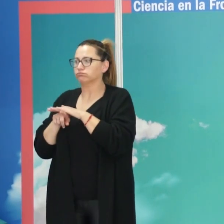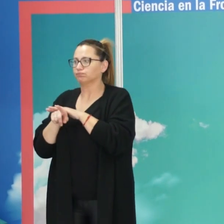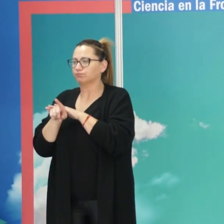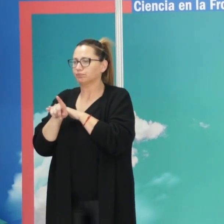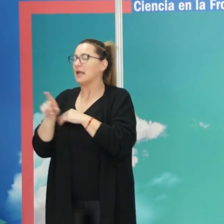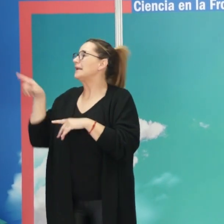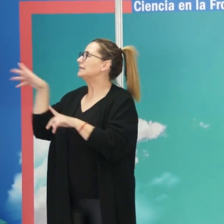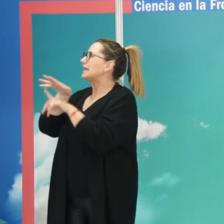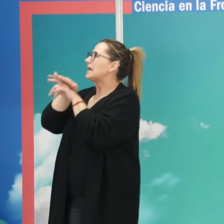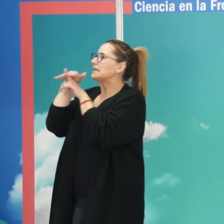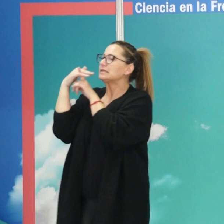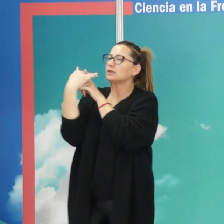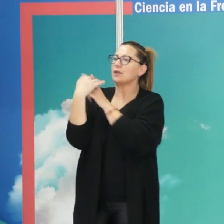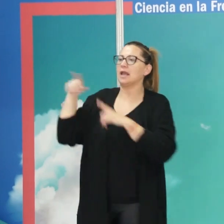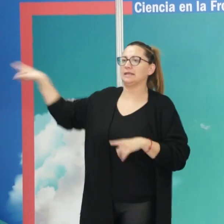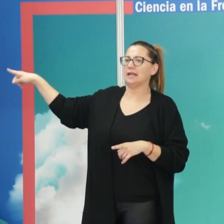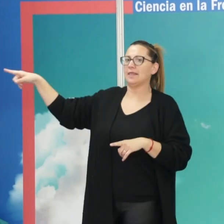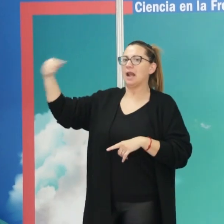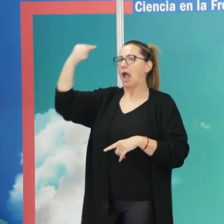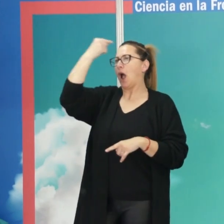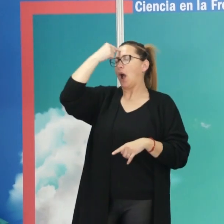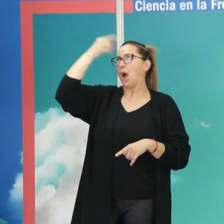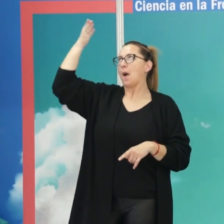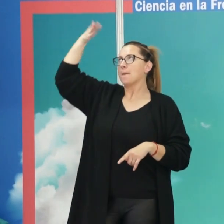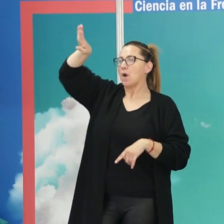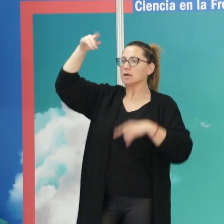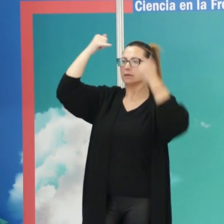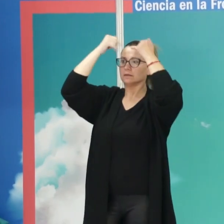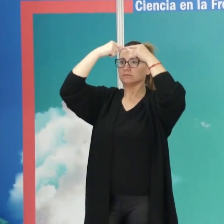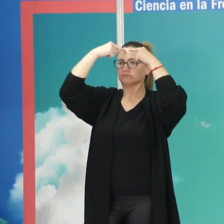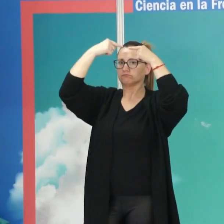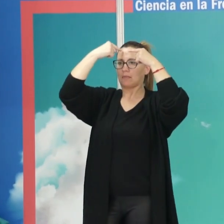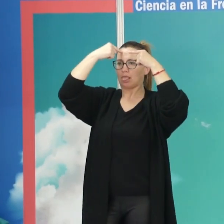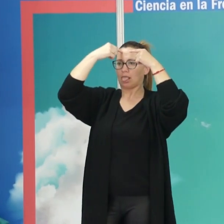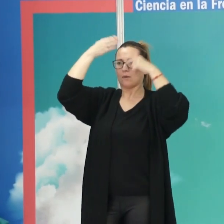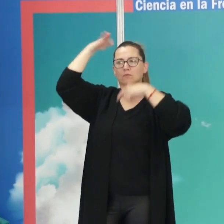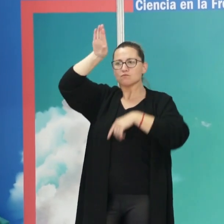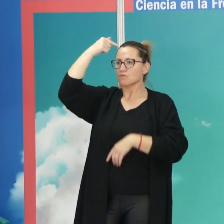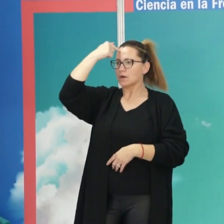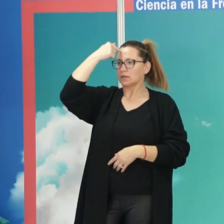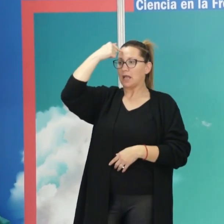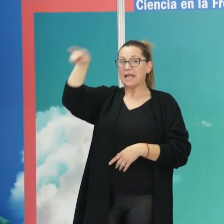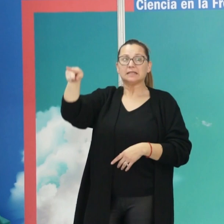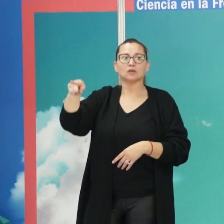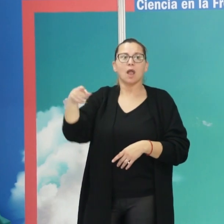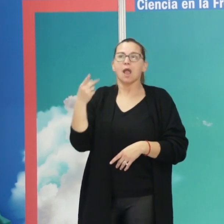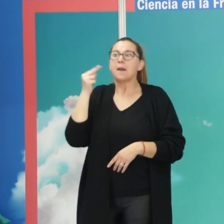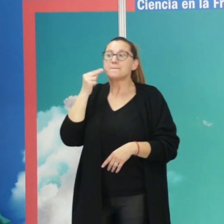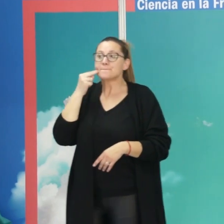más paradigmático es el de la muerte cerebral. El miedo a ser enterrados vivos es una cosa muy